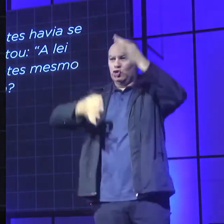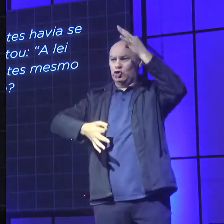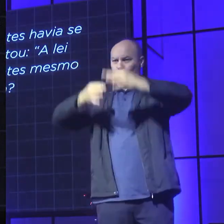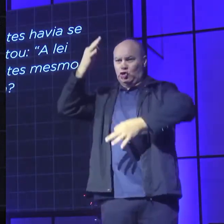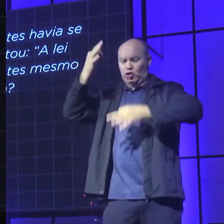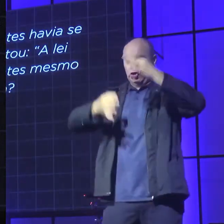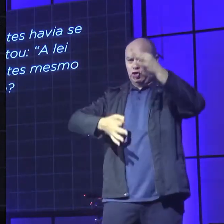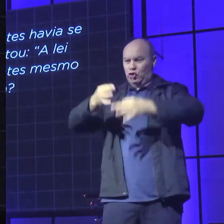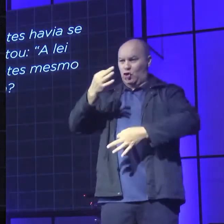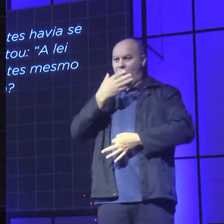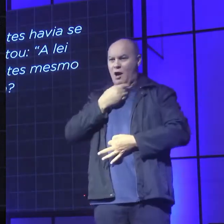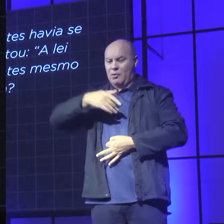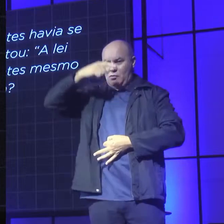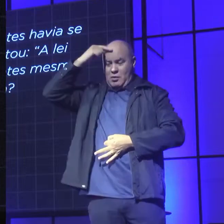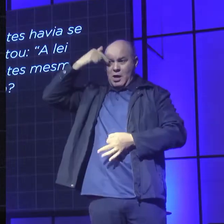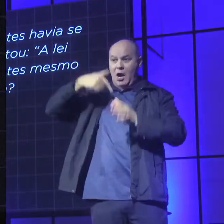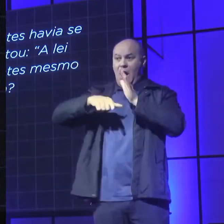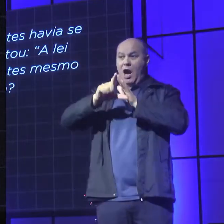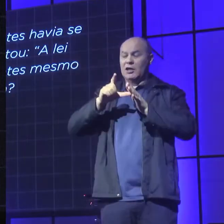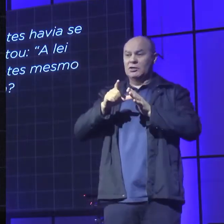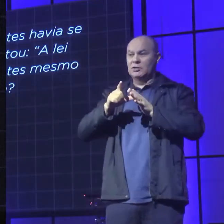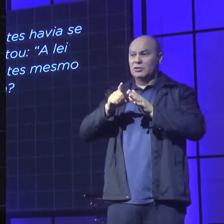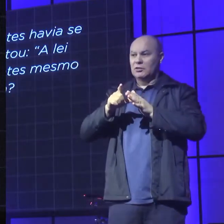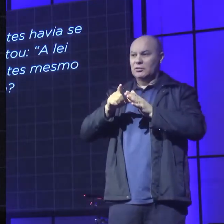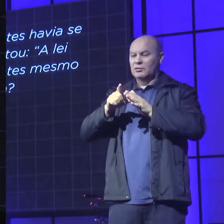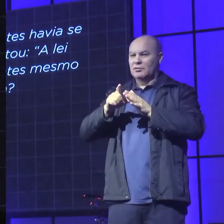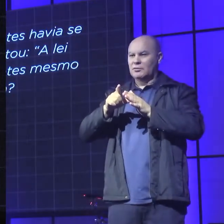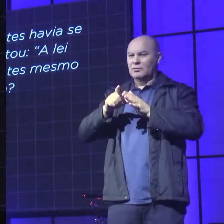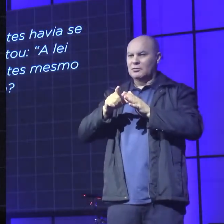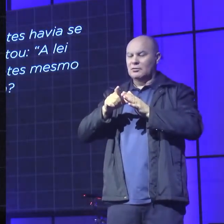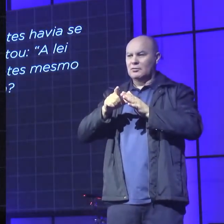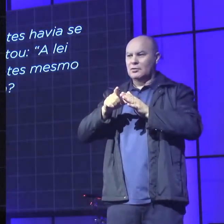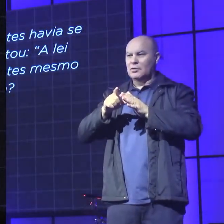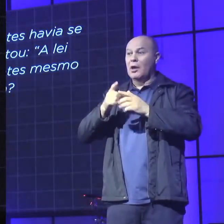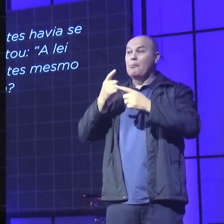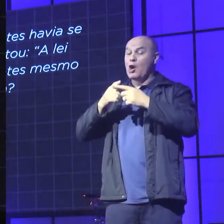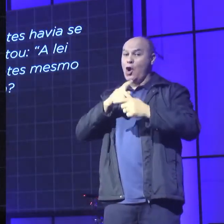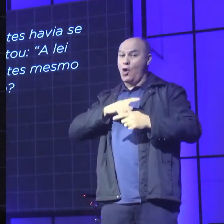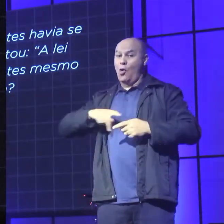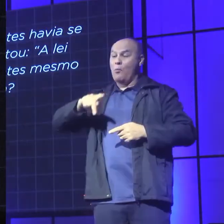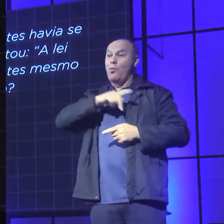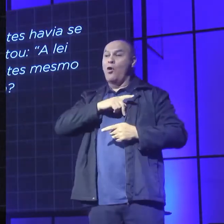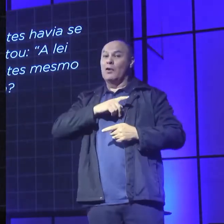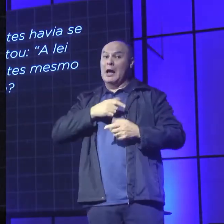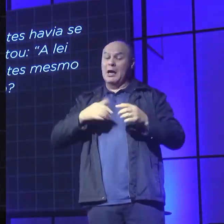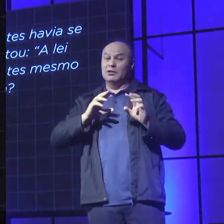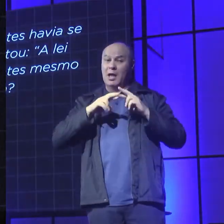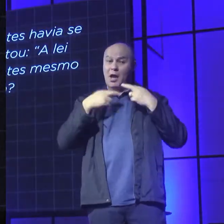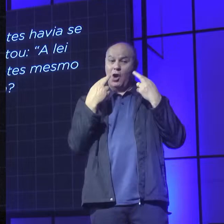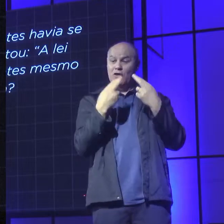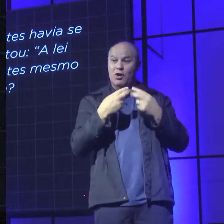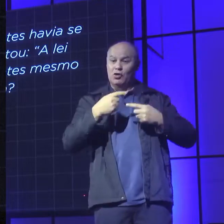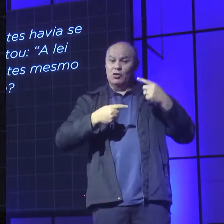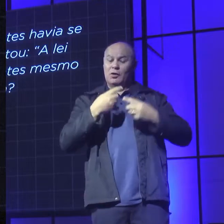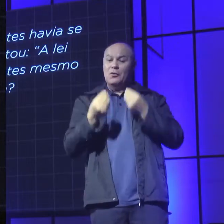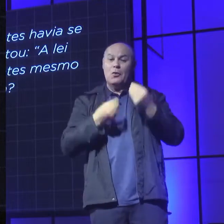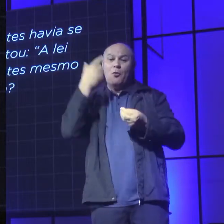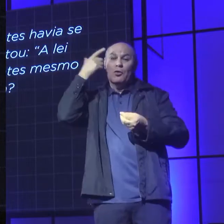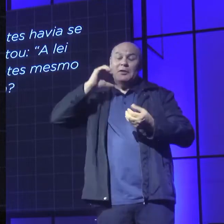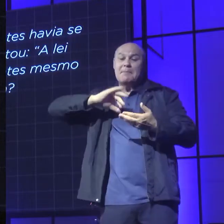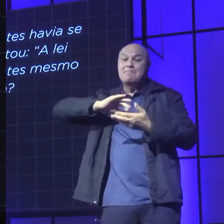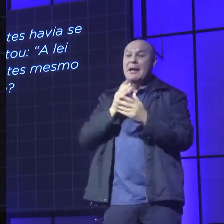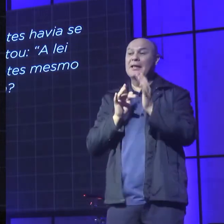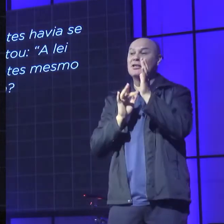Eles estavam discutindo como matar a Jesus. Esse é o contexto. Eles estavam por aqui com